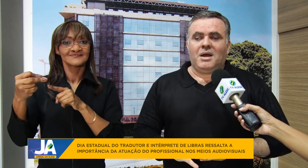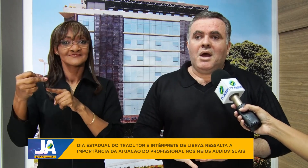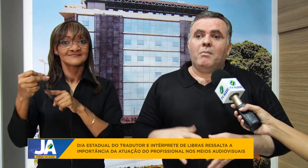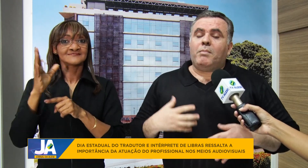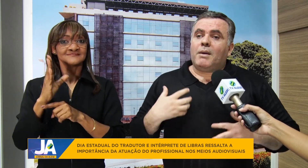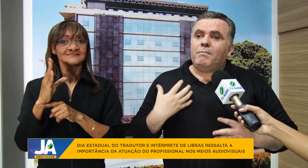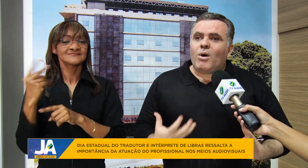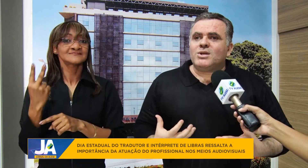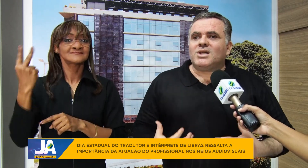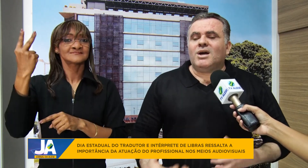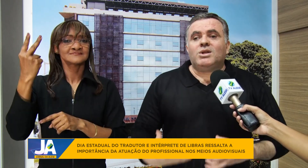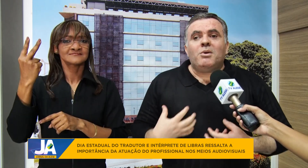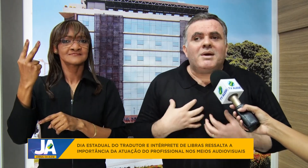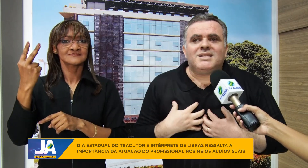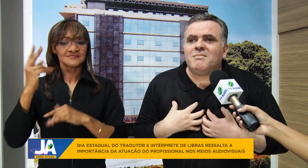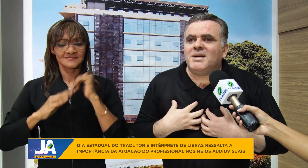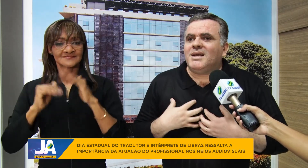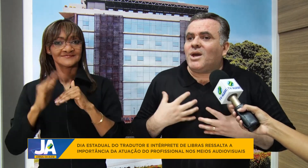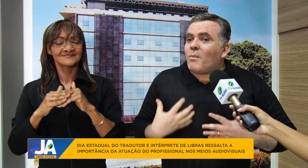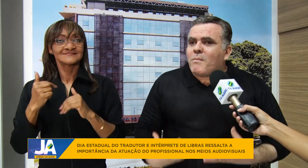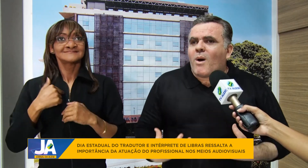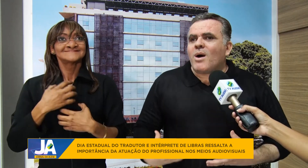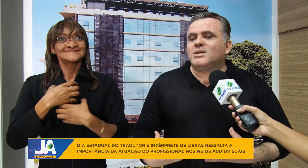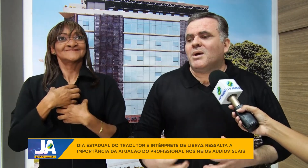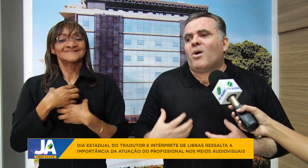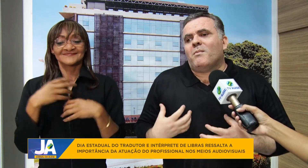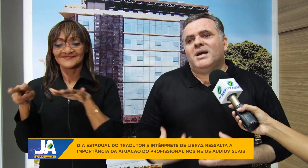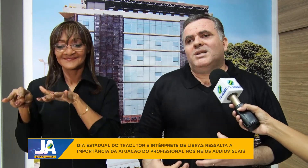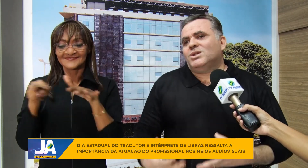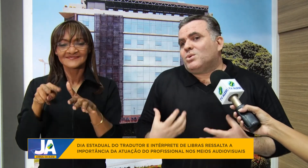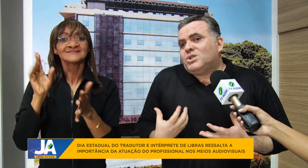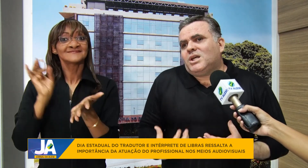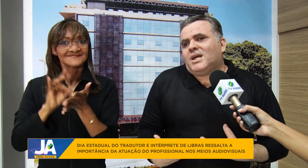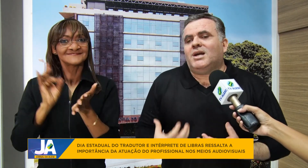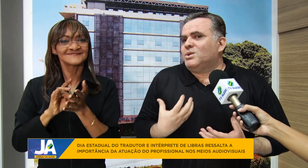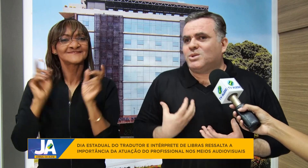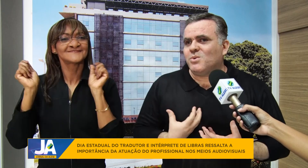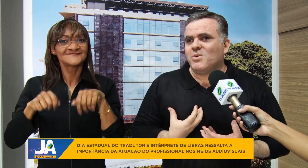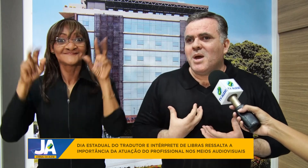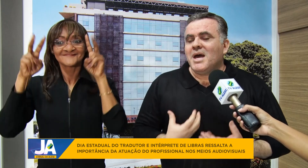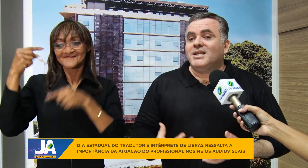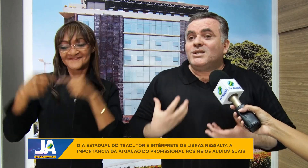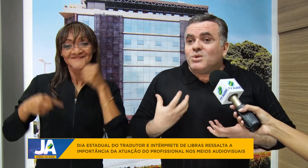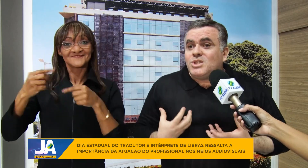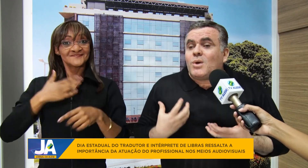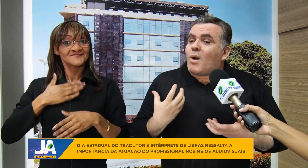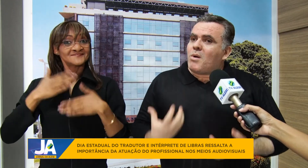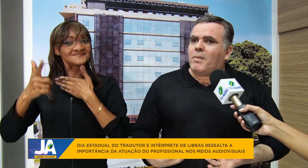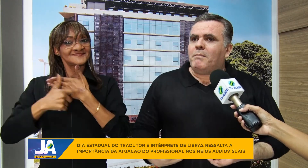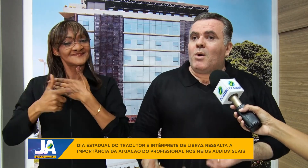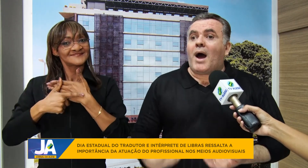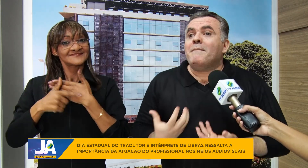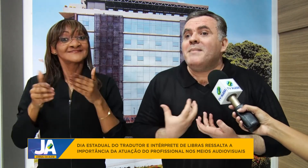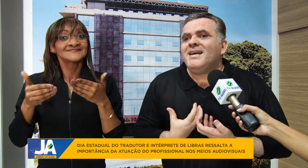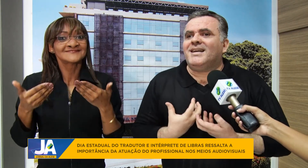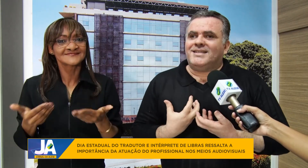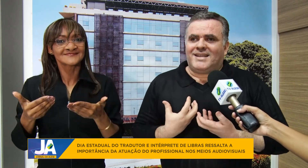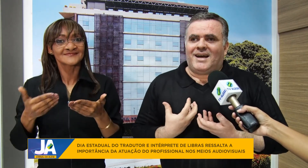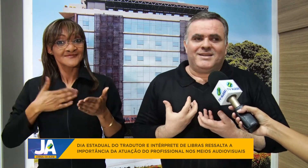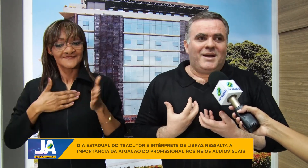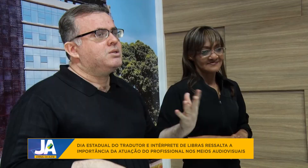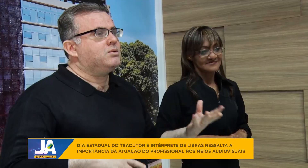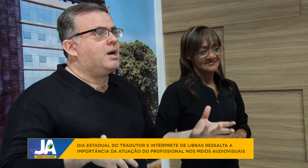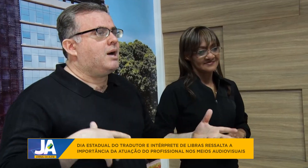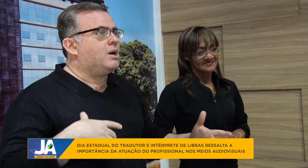intérpretes, né? Porque, poxa, eu tenho uma semana que eu posso realmente discutir quem eu sou, discutir qual é meu papel, a minha